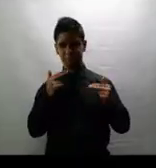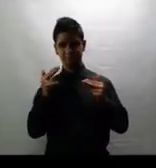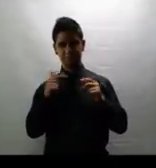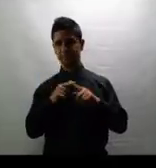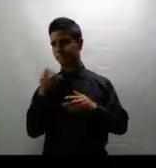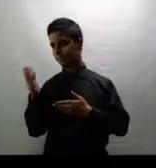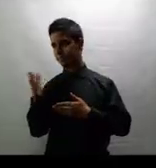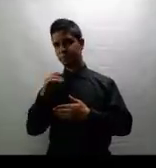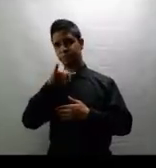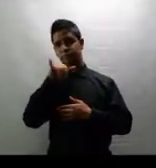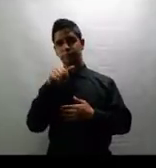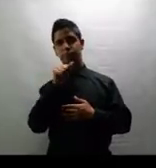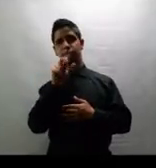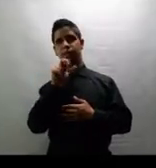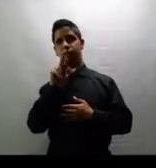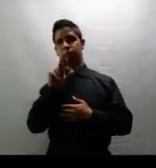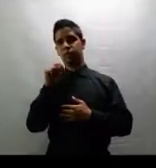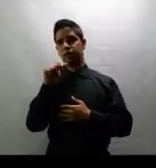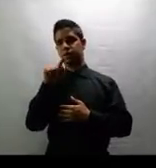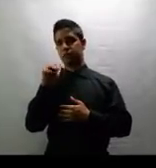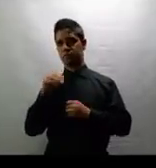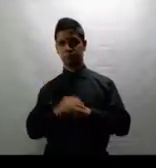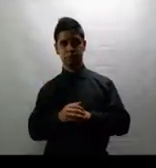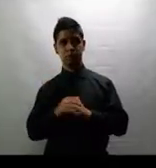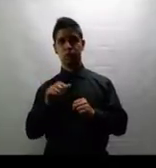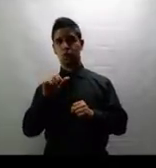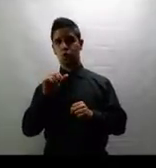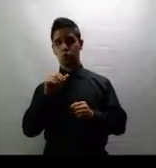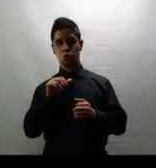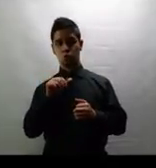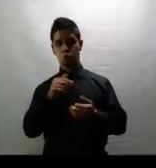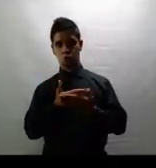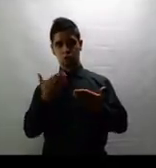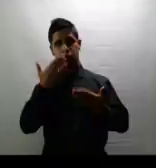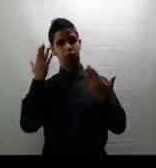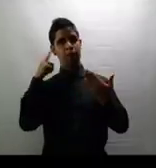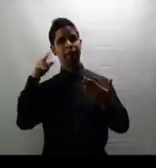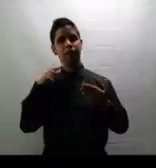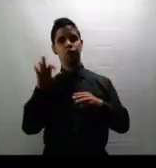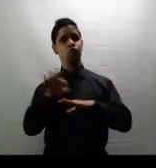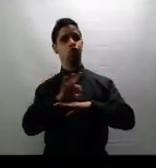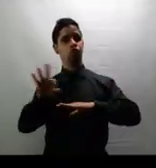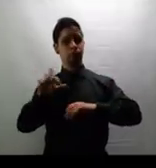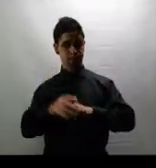santiago que está aquí con nosotros cosas que no sabes para qué sirven